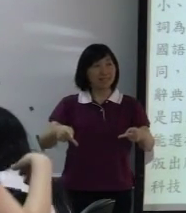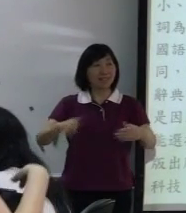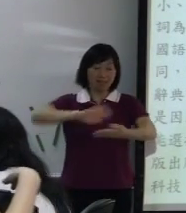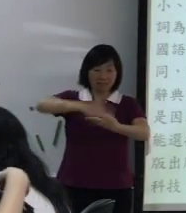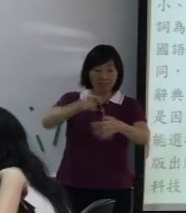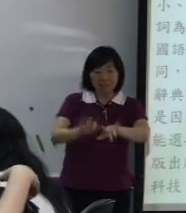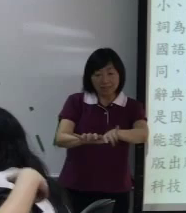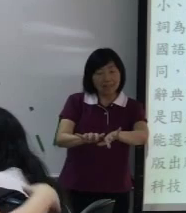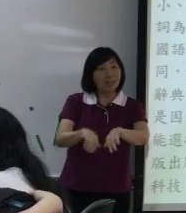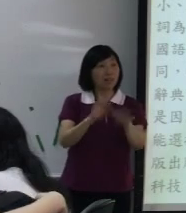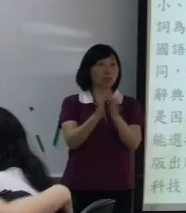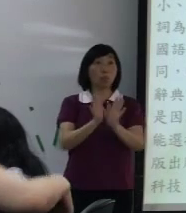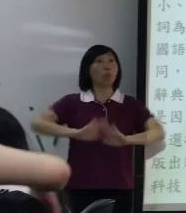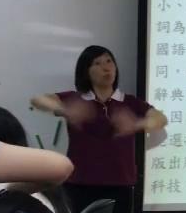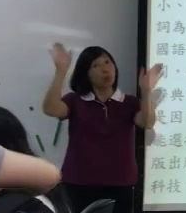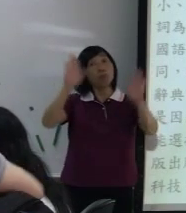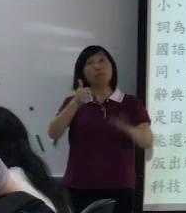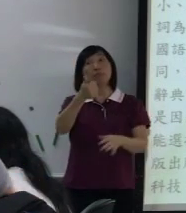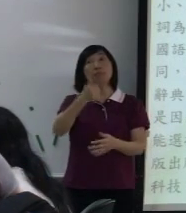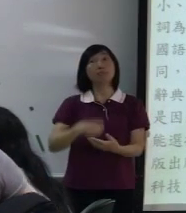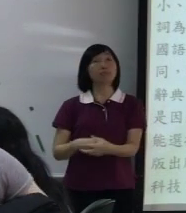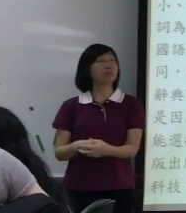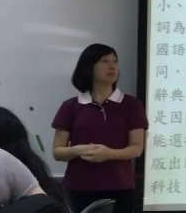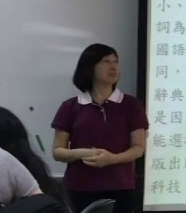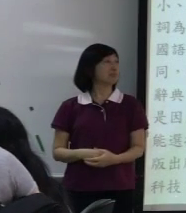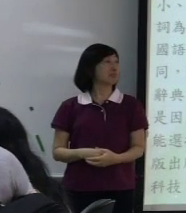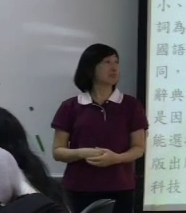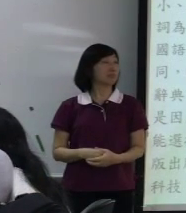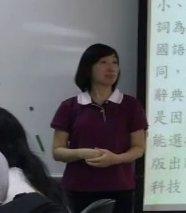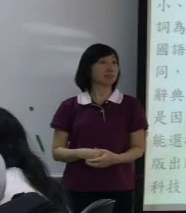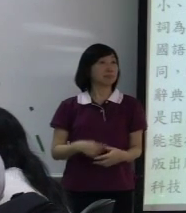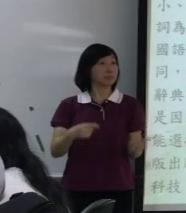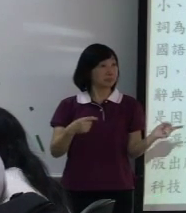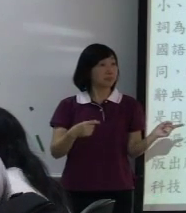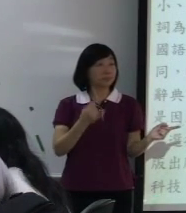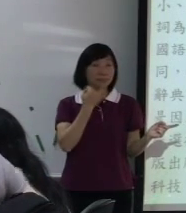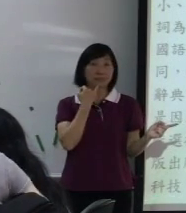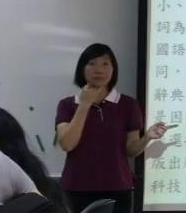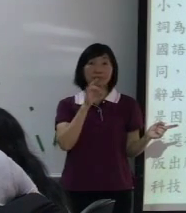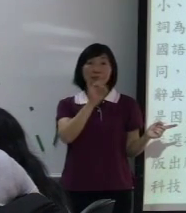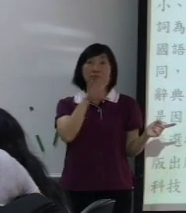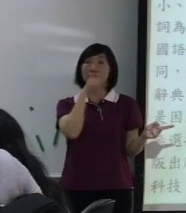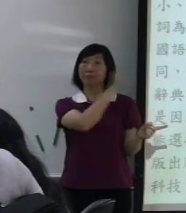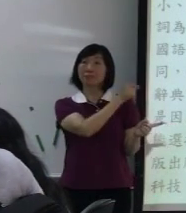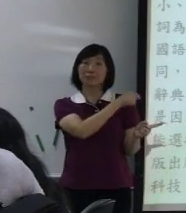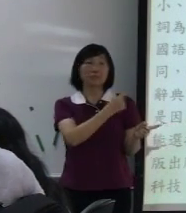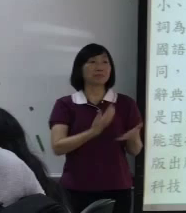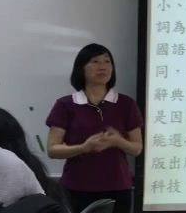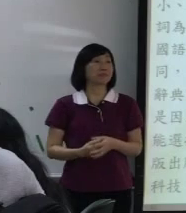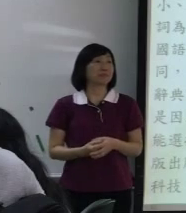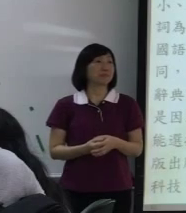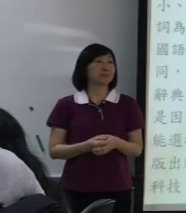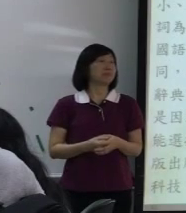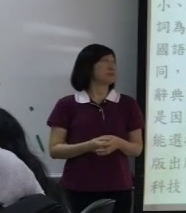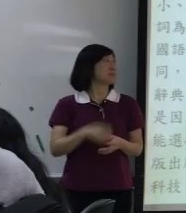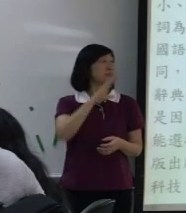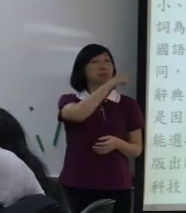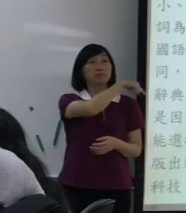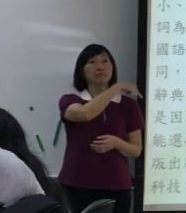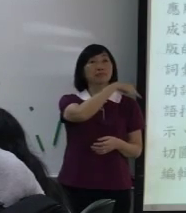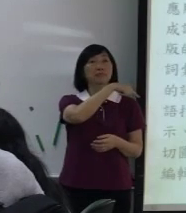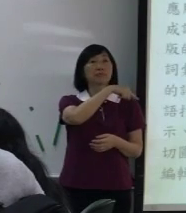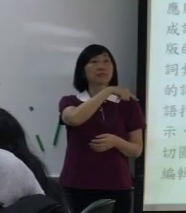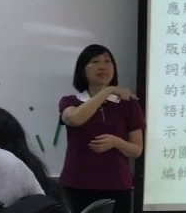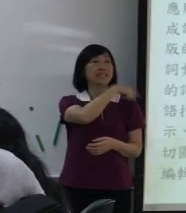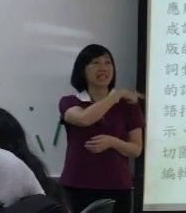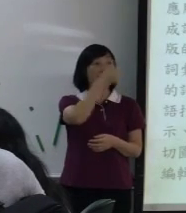好了，这么进步，可不可以利用这样的机会，把这些